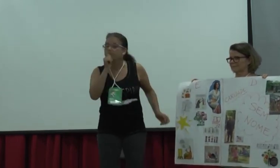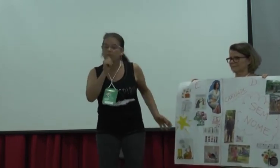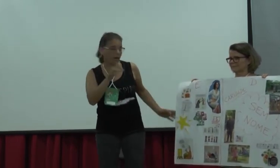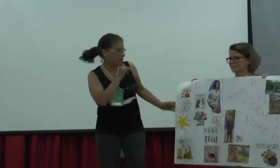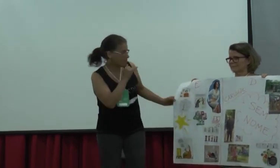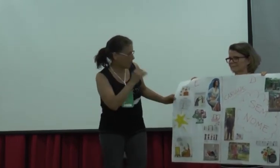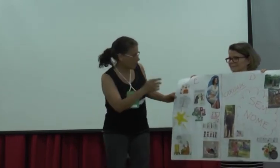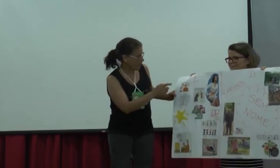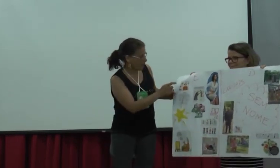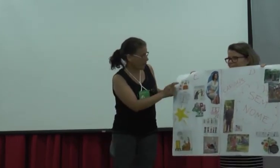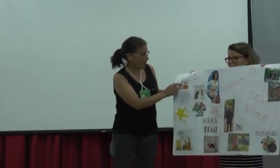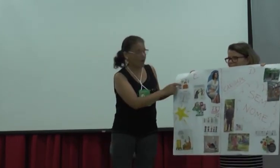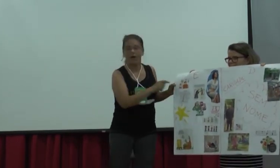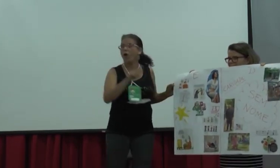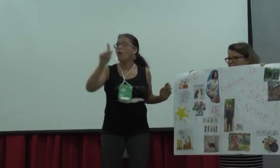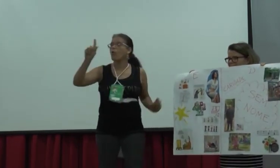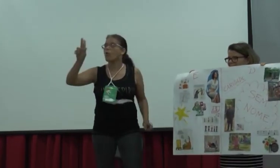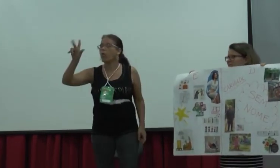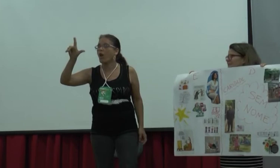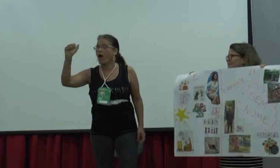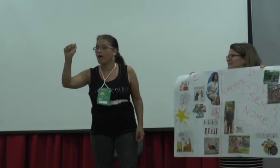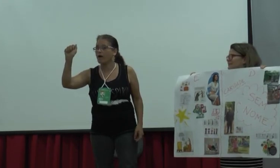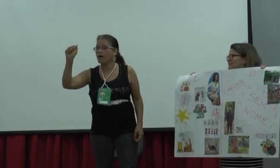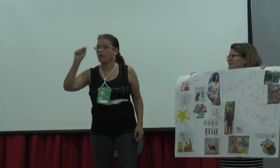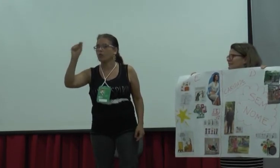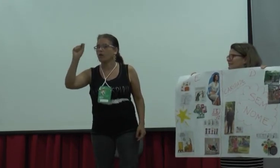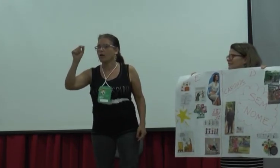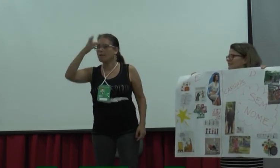remédio, enfim. Bom.